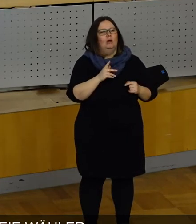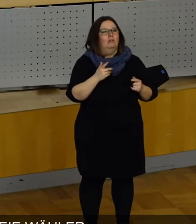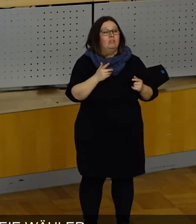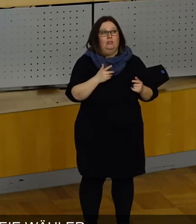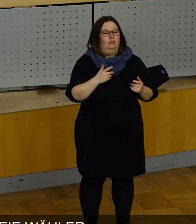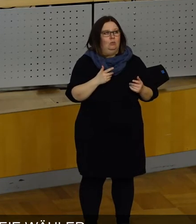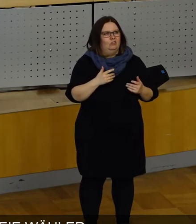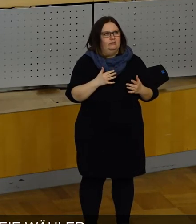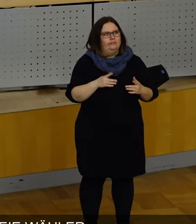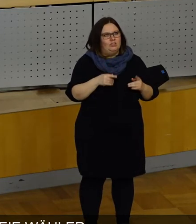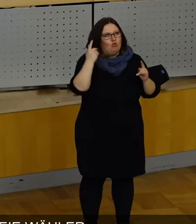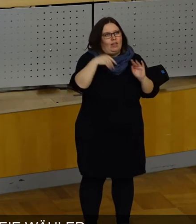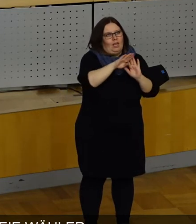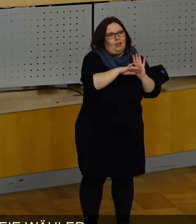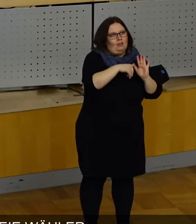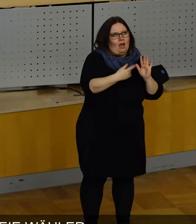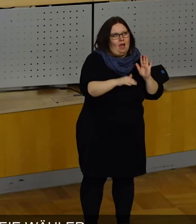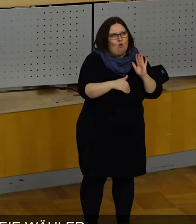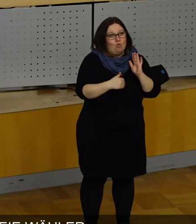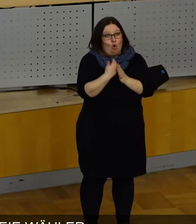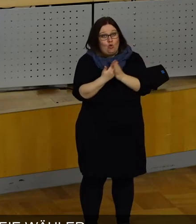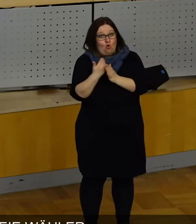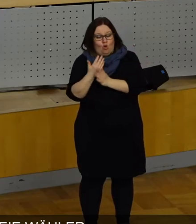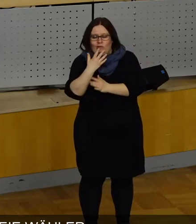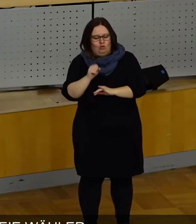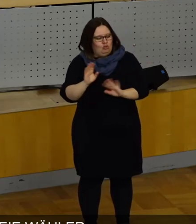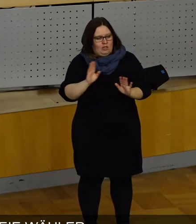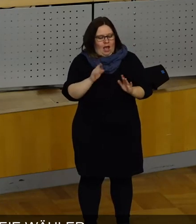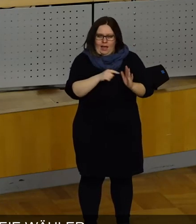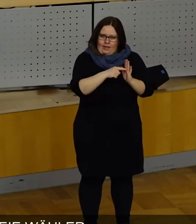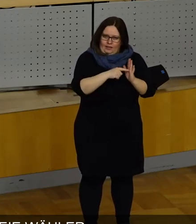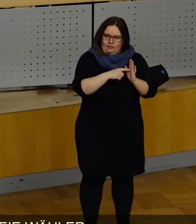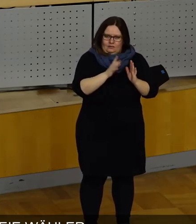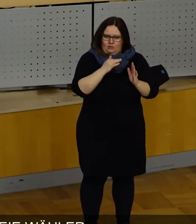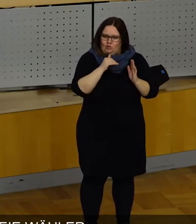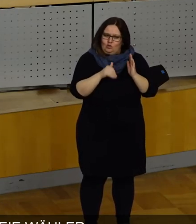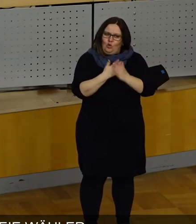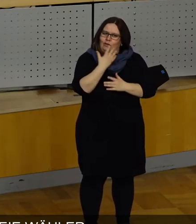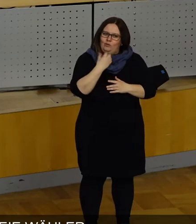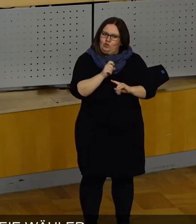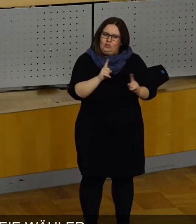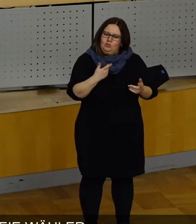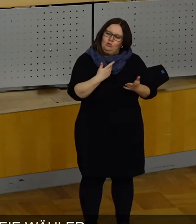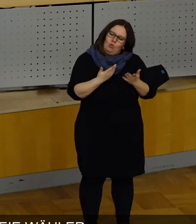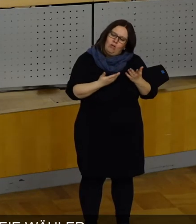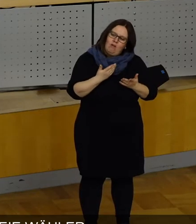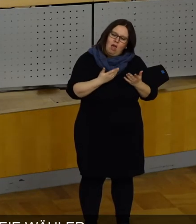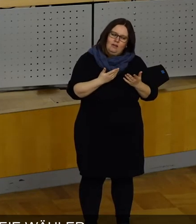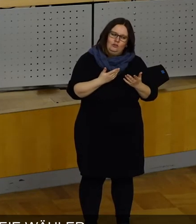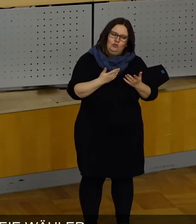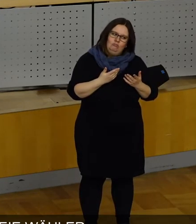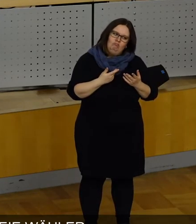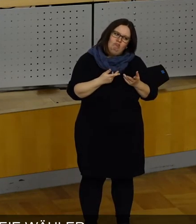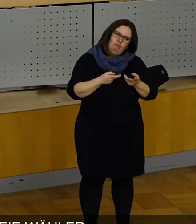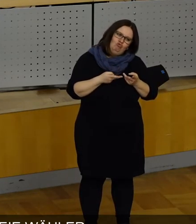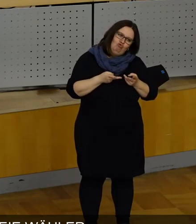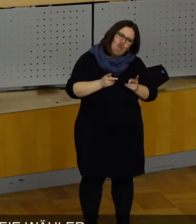erfinden. Ich glaube, es ist nicht der Fall, dass man es neu erfinden will. Vielmehr wird die Stadt bei vielen